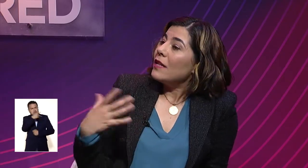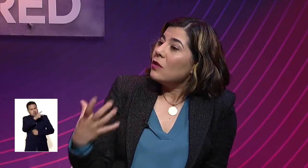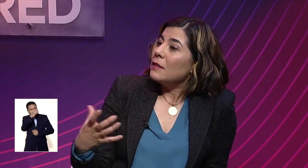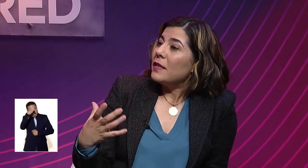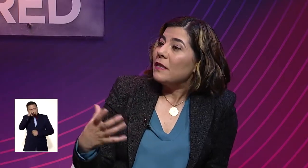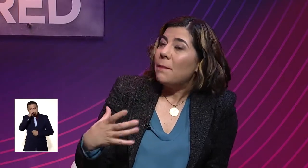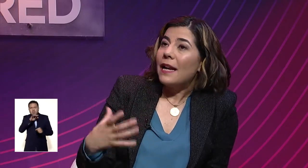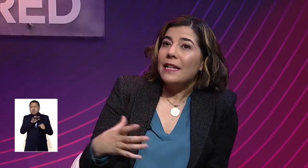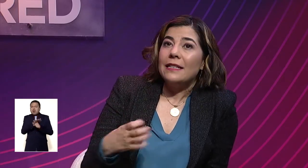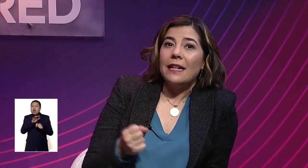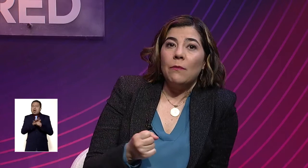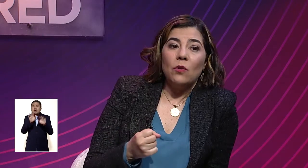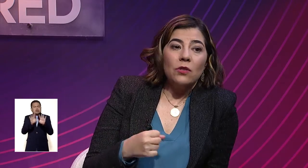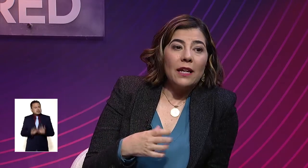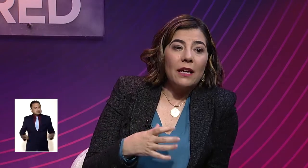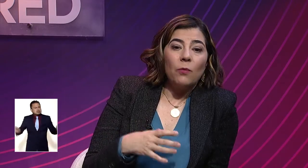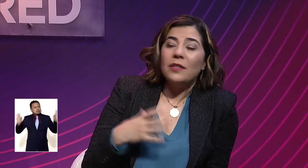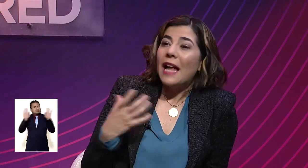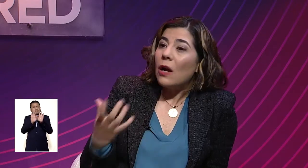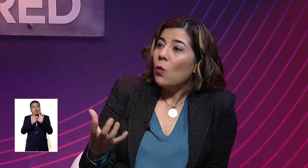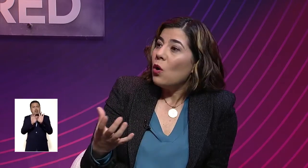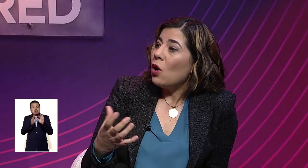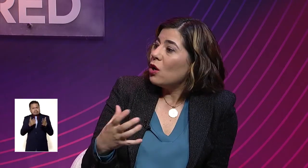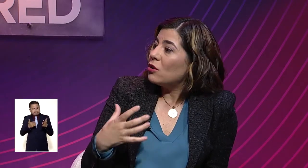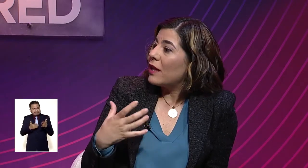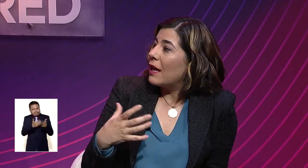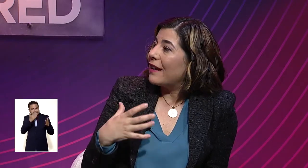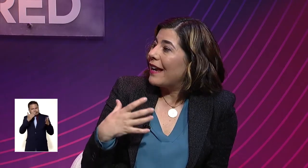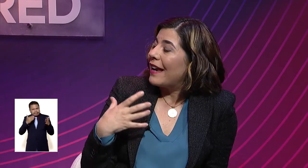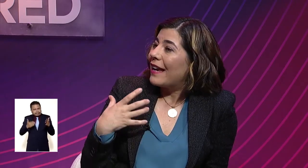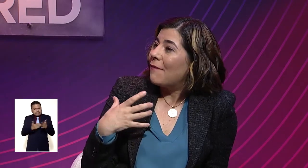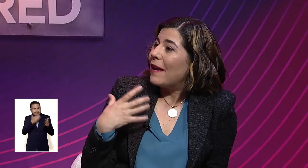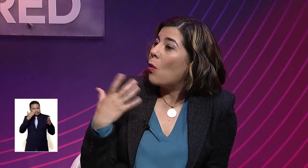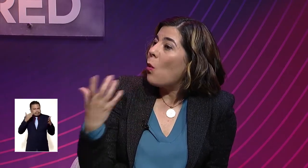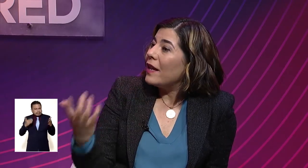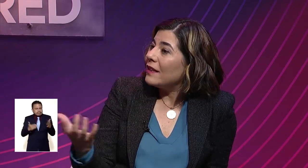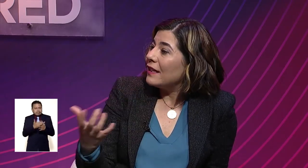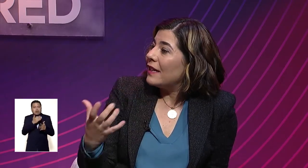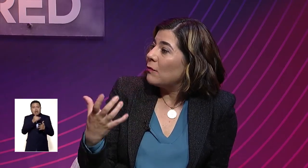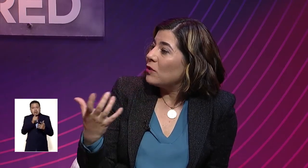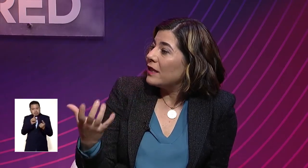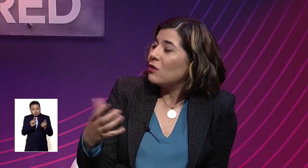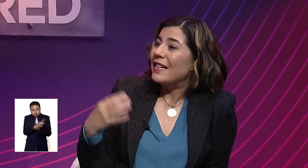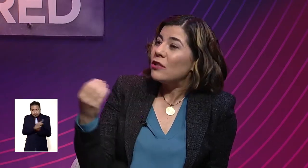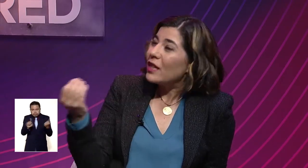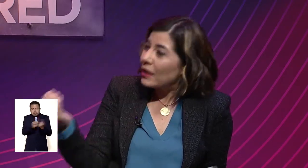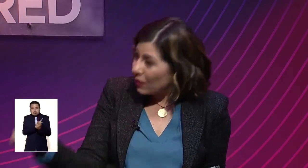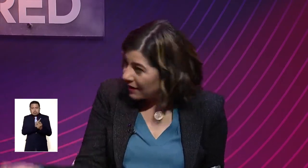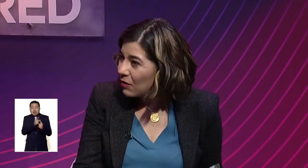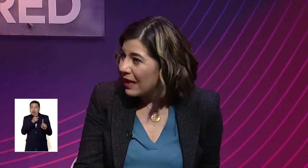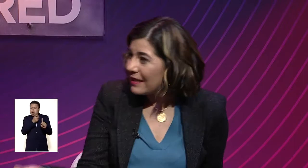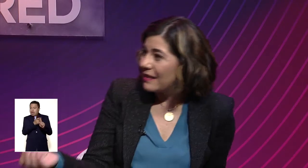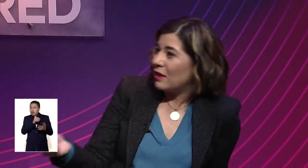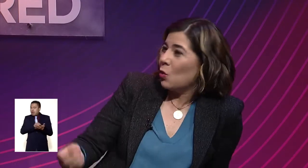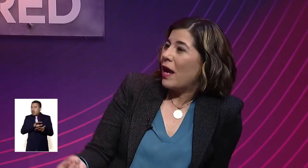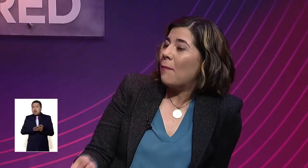son las principales, digamos, obstáculos que encuentran, digamos, en estos? El hecho de que no exista una licenciatura,